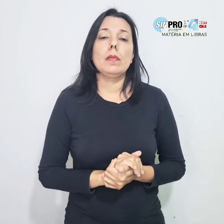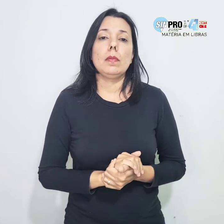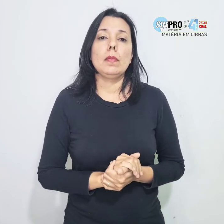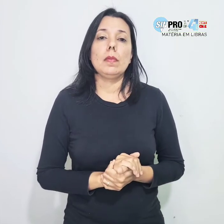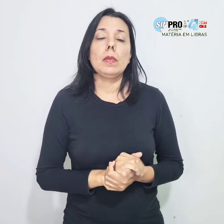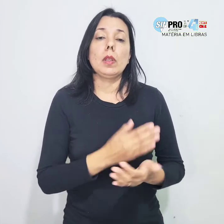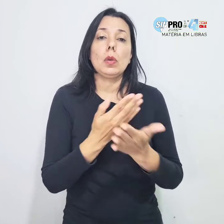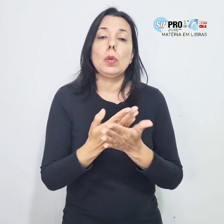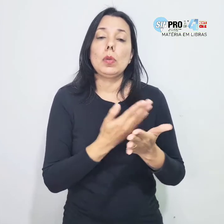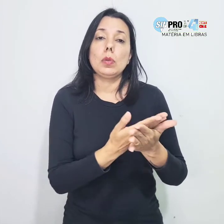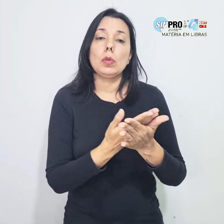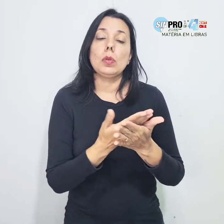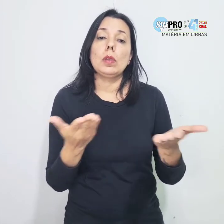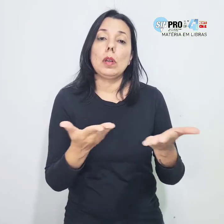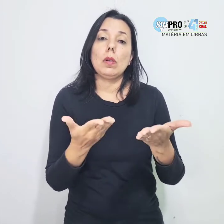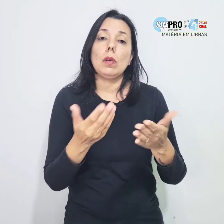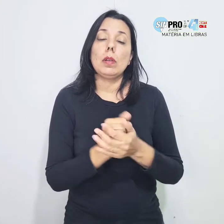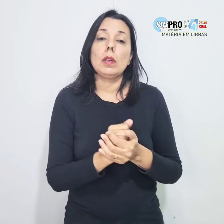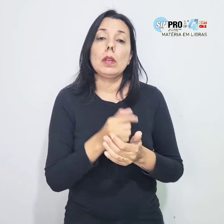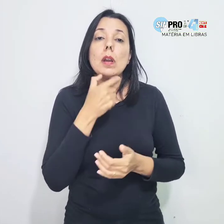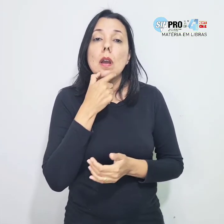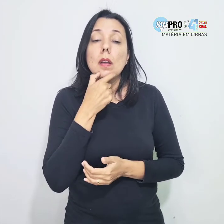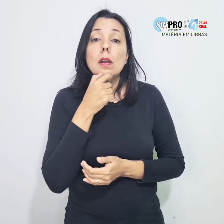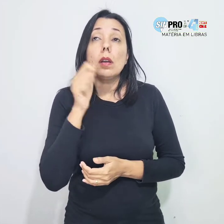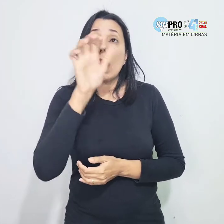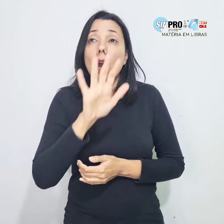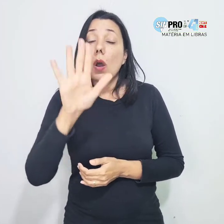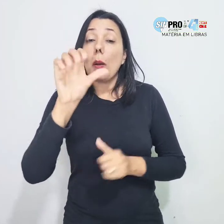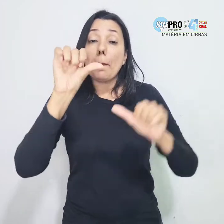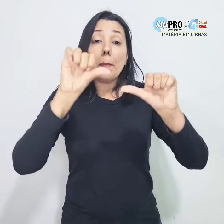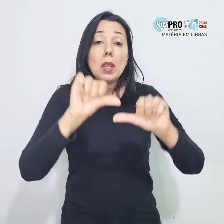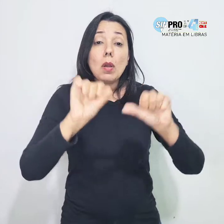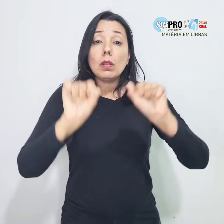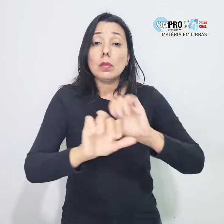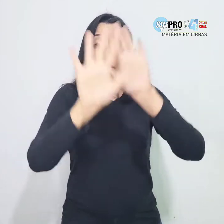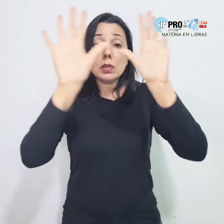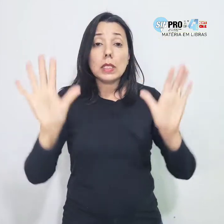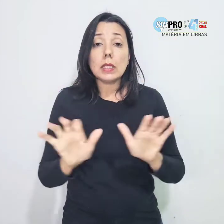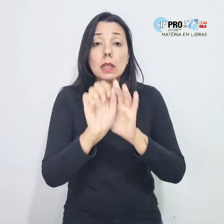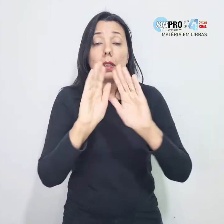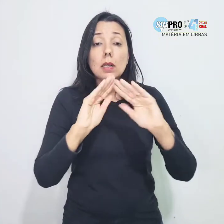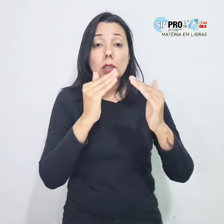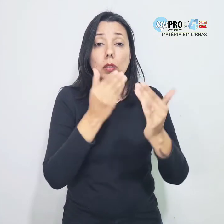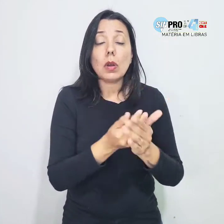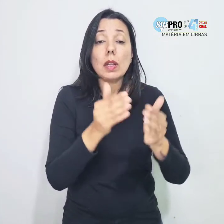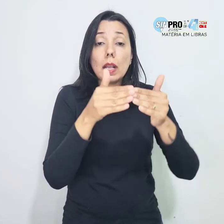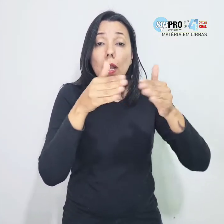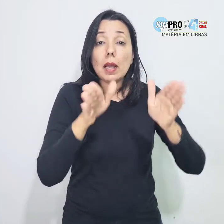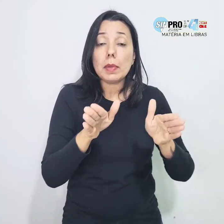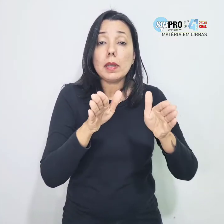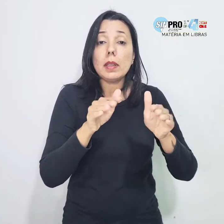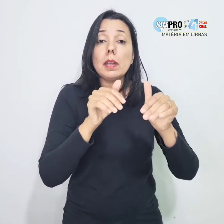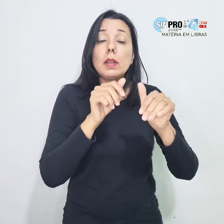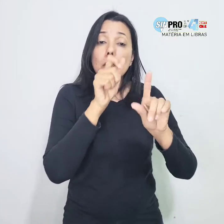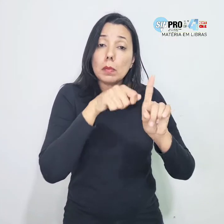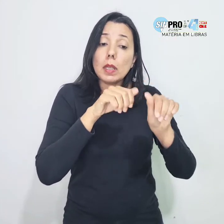Um estudo recente no Reino Unido diz que, no pior dos cenários, se as escolas reabrirem em setembro, a